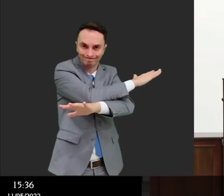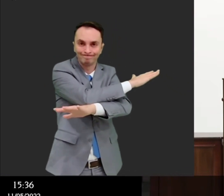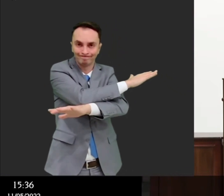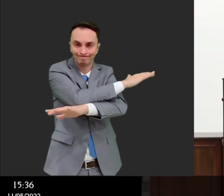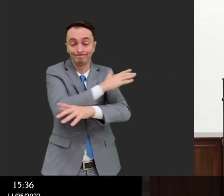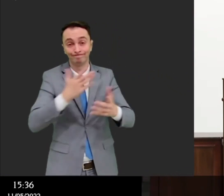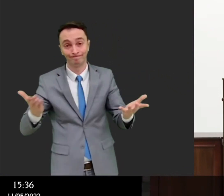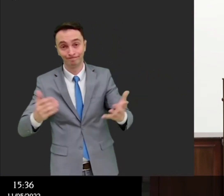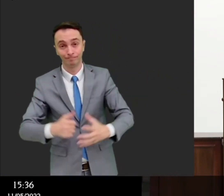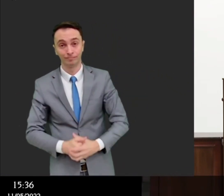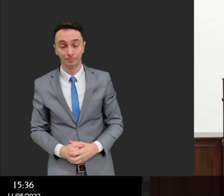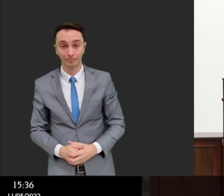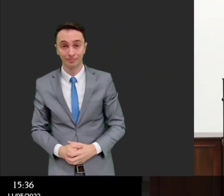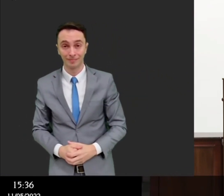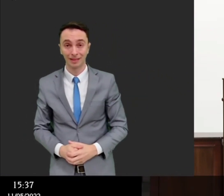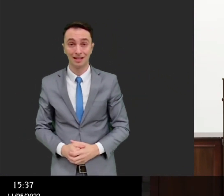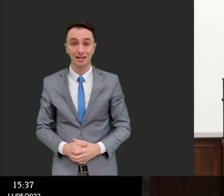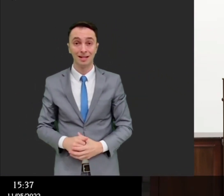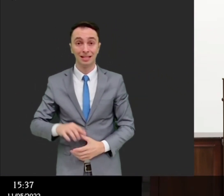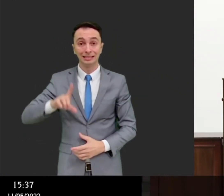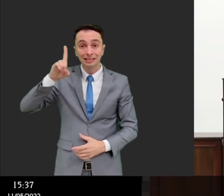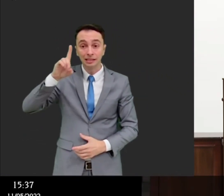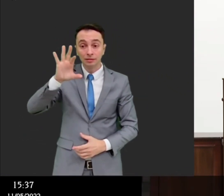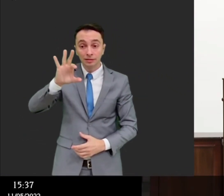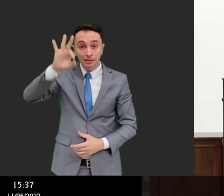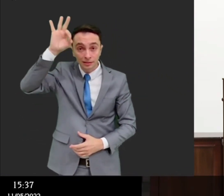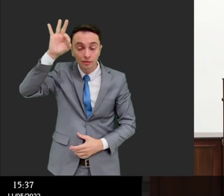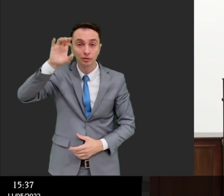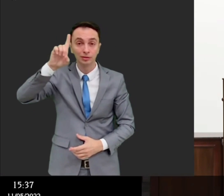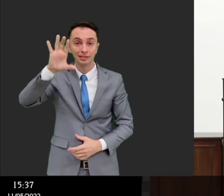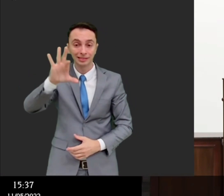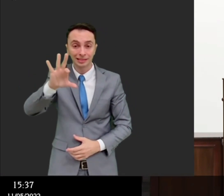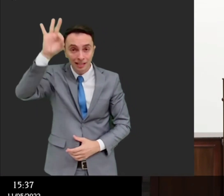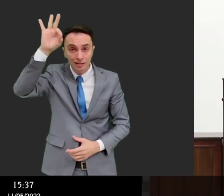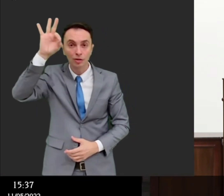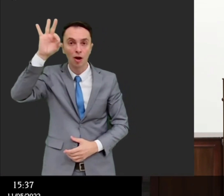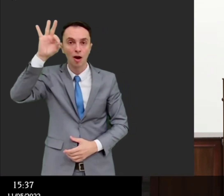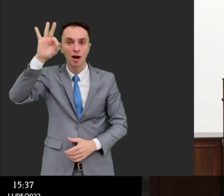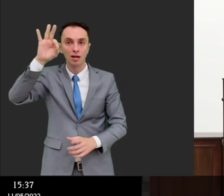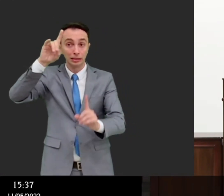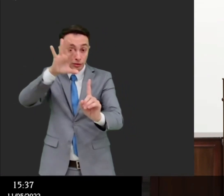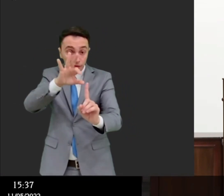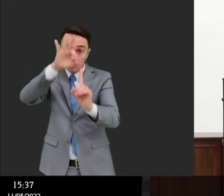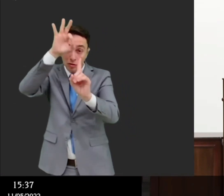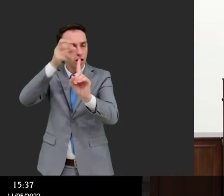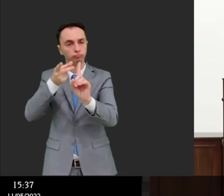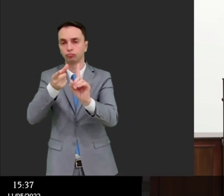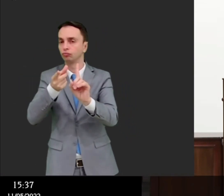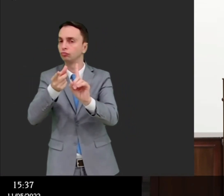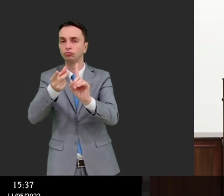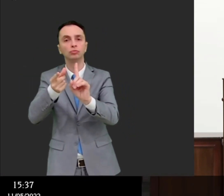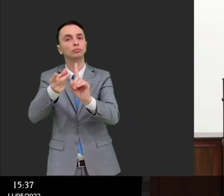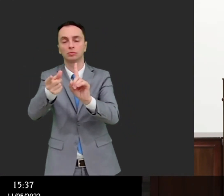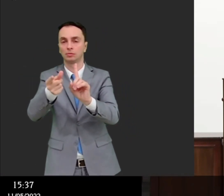a escolha de Deus não é só hoje, é para sempre. A escolha de Deus é para sempre. Tem coisa que o irmão parece